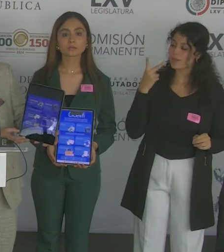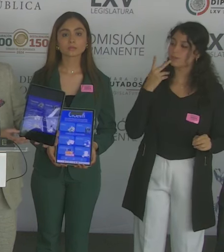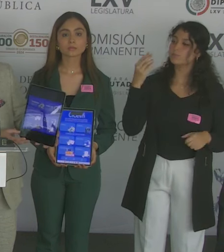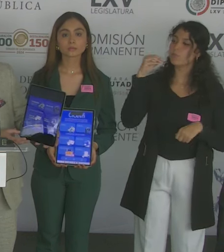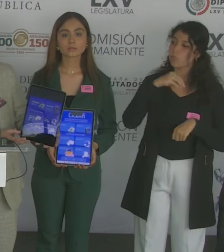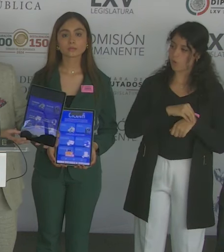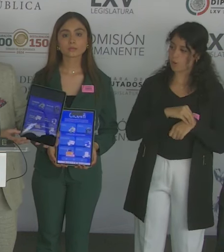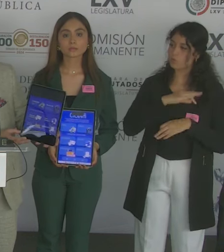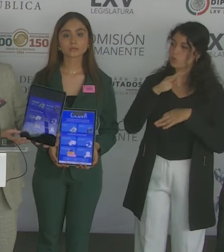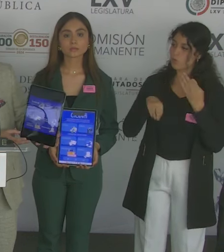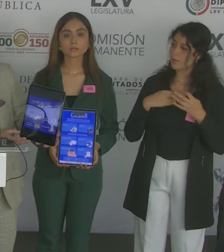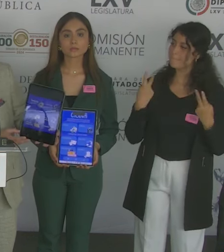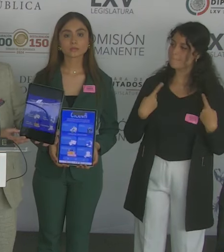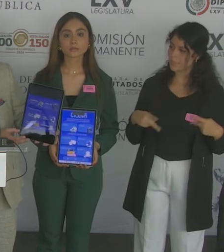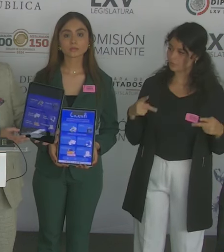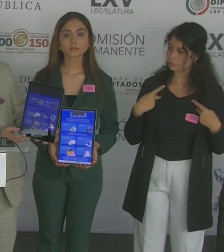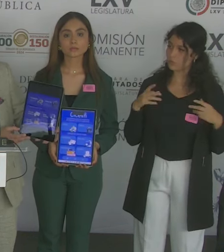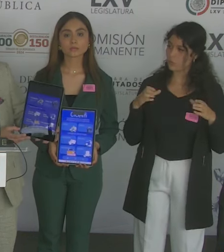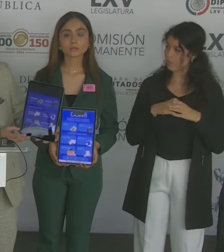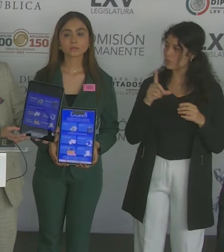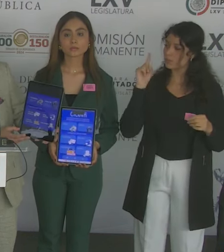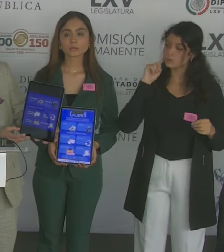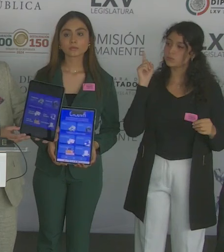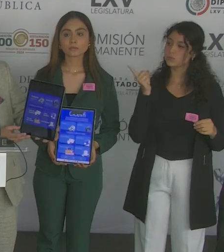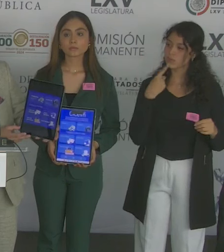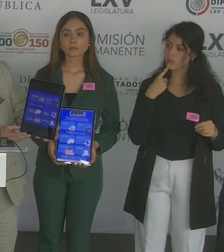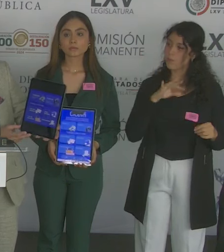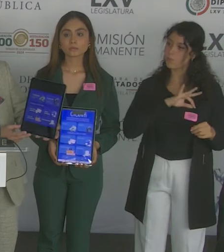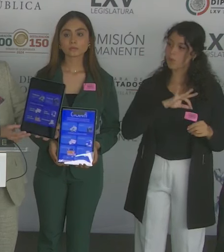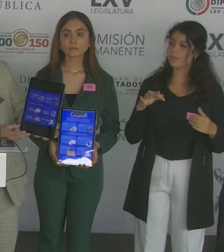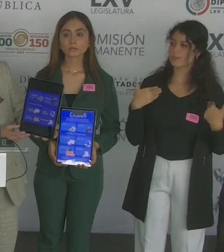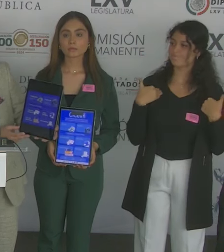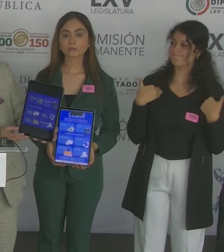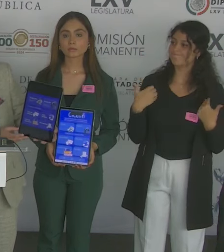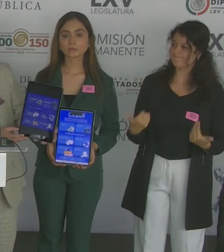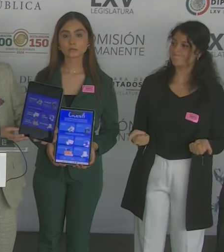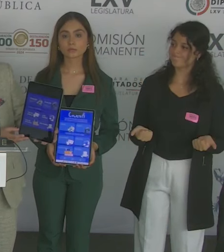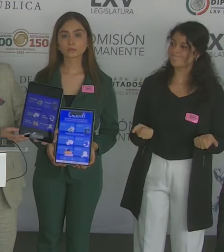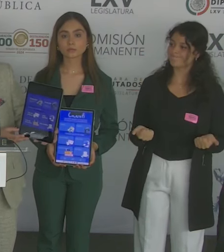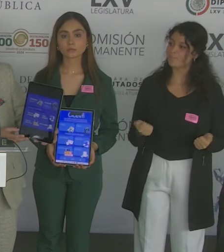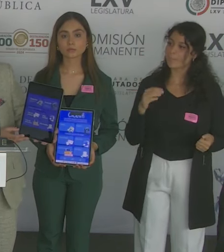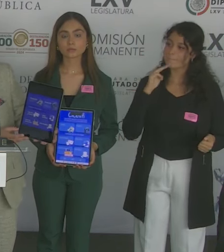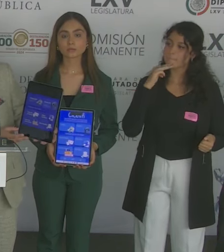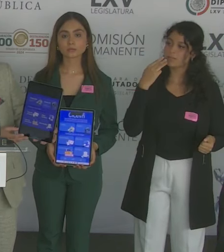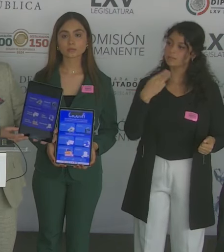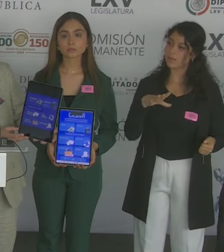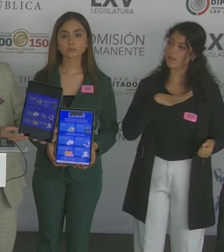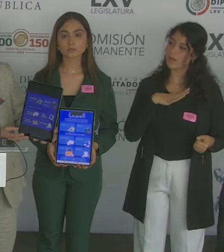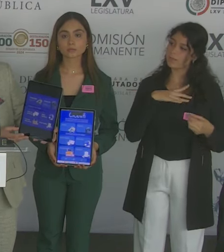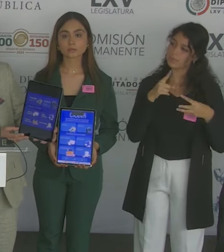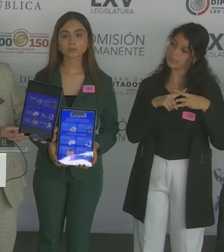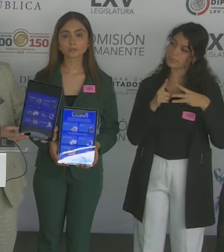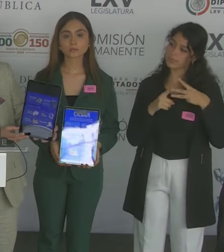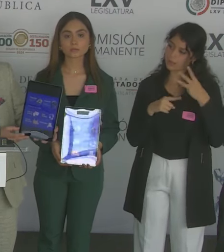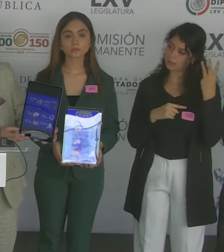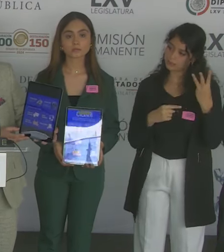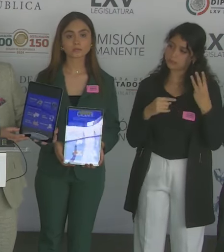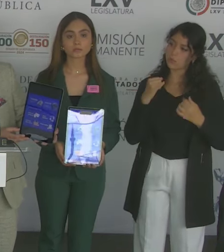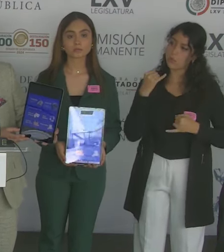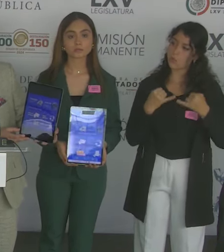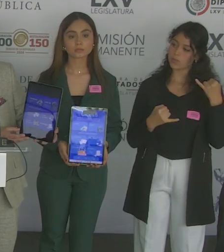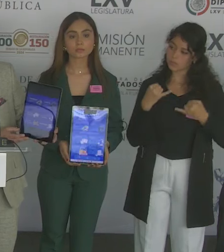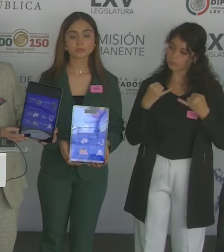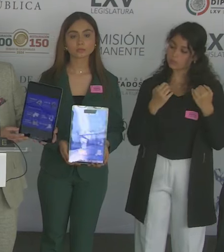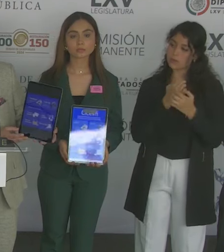que las personas de la comunidad sorda puedan entender el mensaje también vamos a enfocarnos en tres áreas principalmente el área jurídica el área de